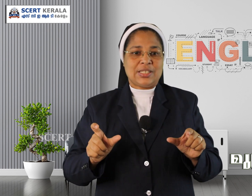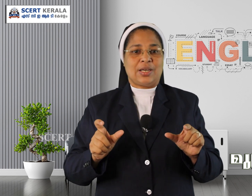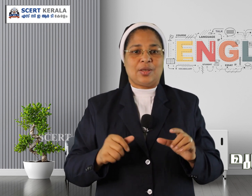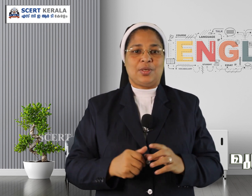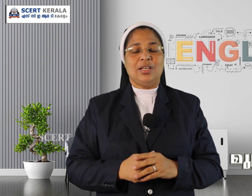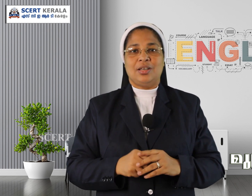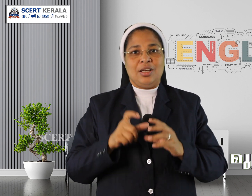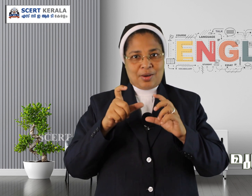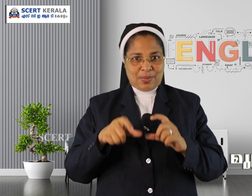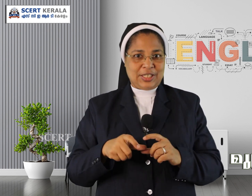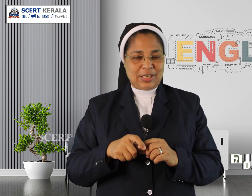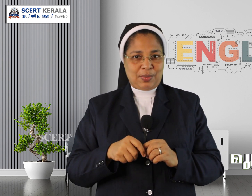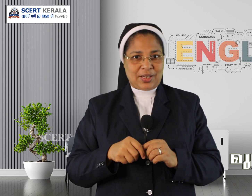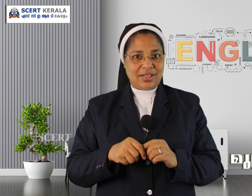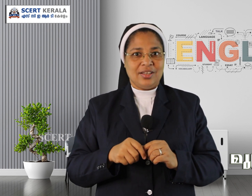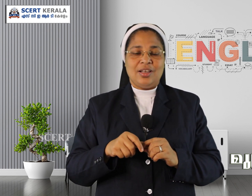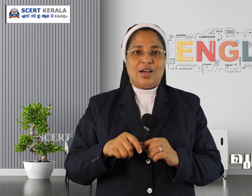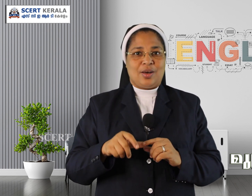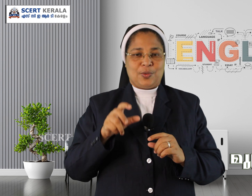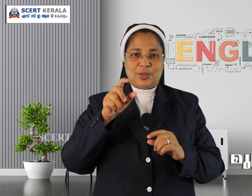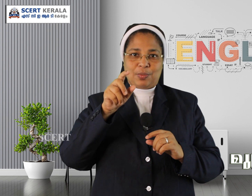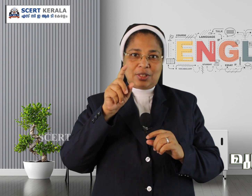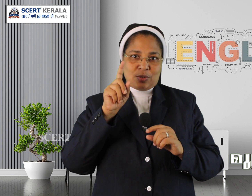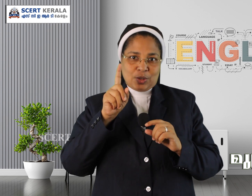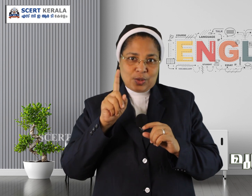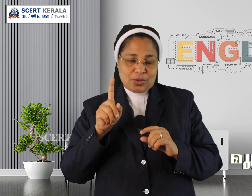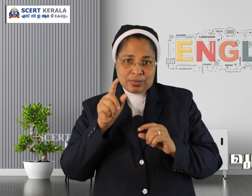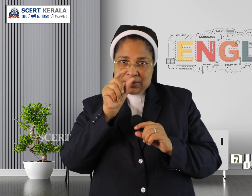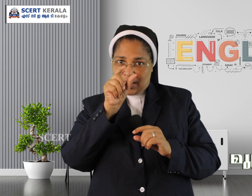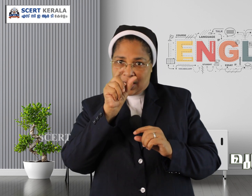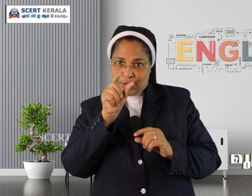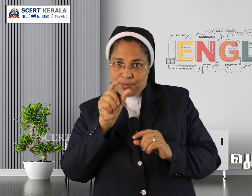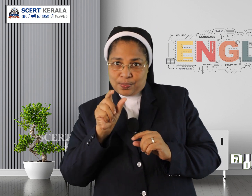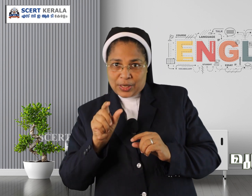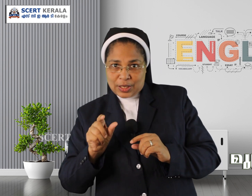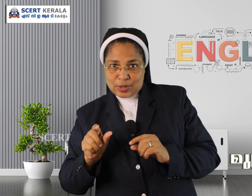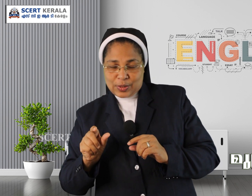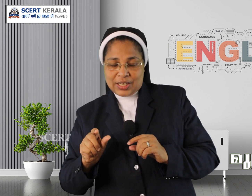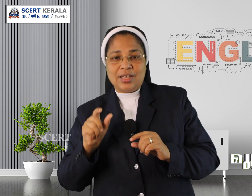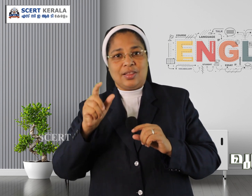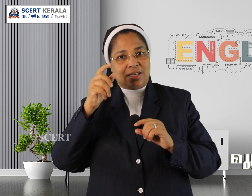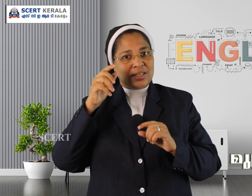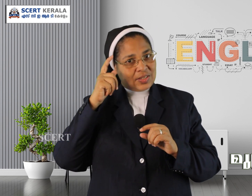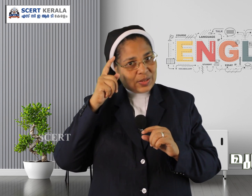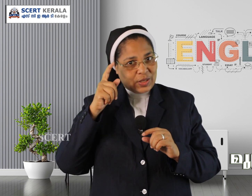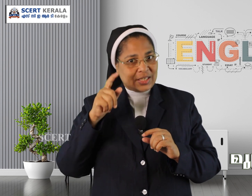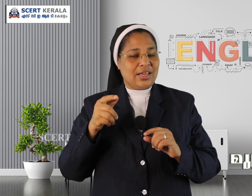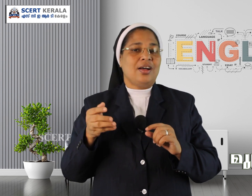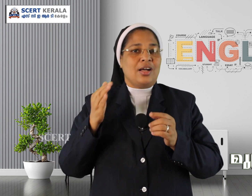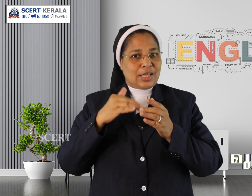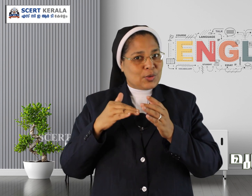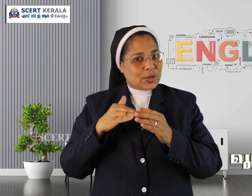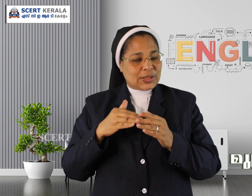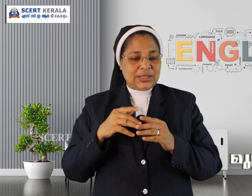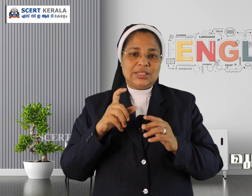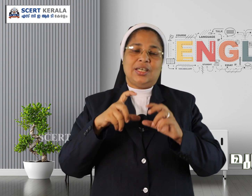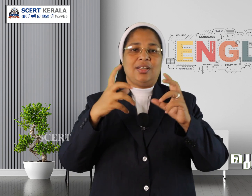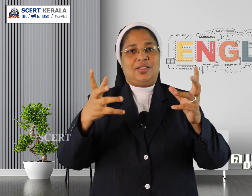പ്രൊനൗൺസാണ് നമ്മൾ പരിചയപ്പെട്ടത്. അപ്പോൾ നമ്മൾ ഓരോരോ, ഞാൻ ആദ്യം പറഞ്ഞ് തുടങ്ങി നിങ്ങൾ ശ്രദ്ധിക്കുക, അത് ഓർത്തെടുക്കുക, എന്നിട്ട്